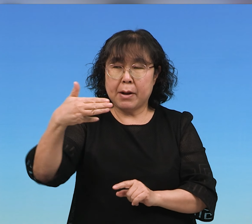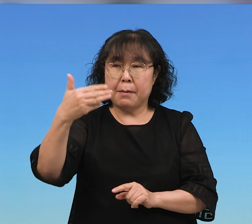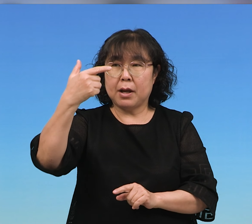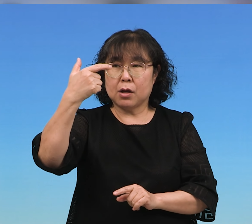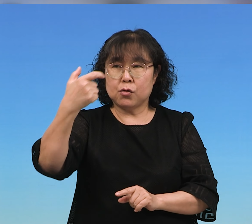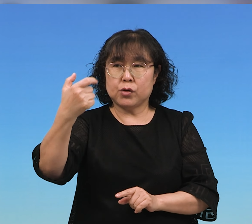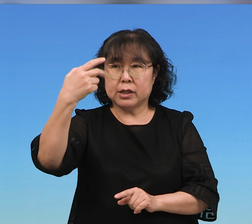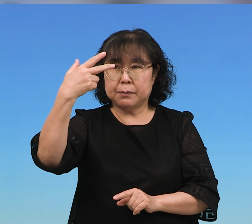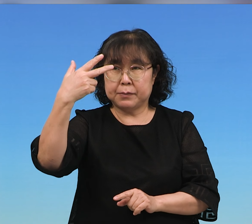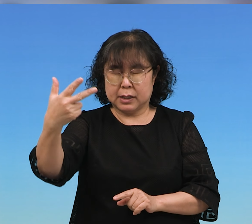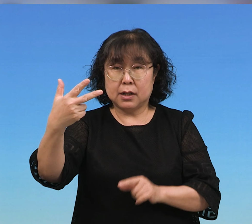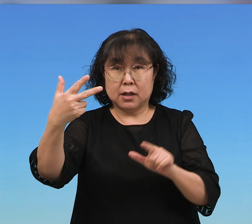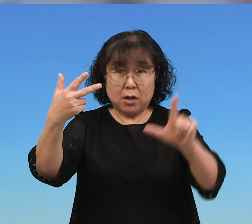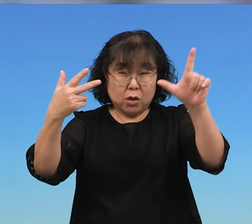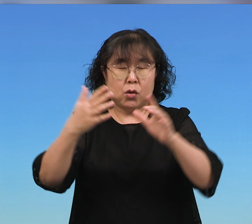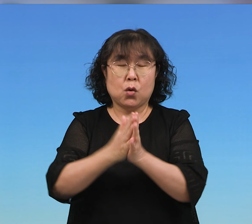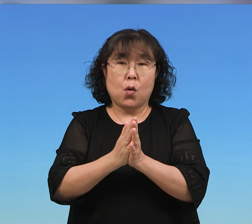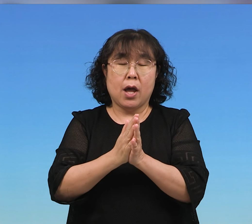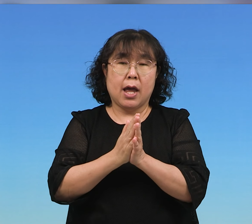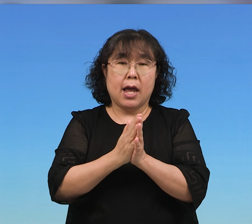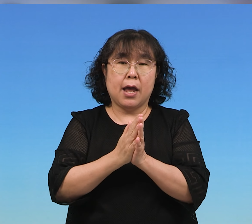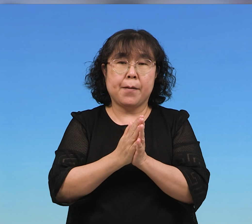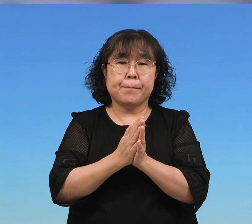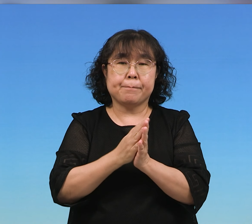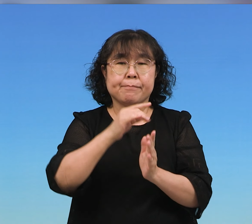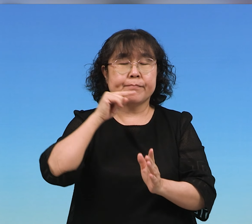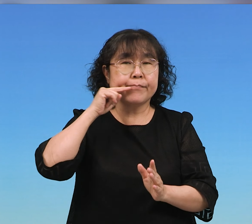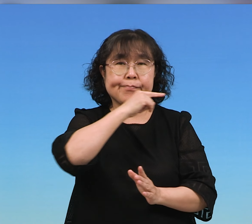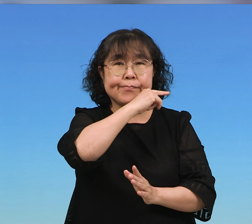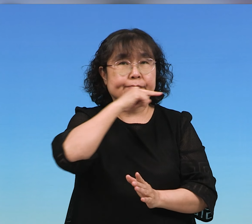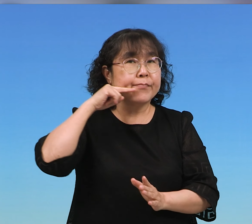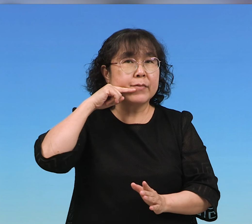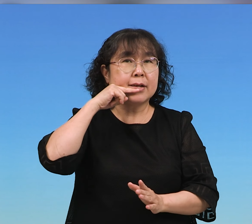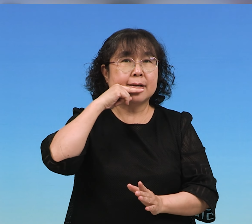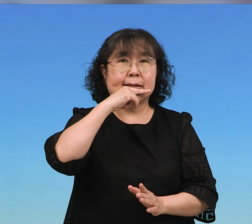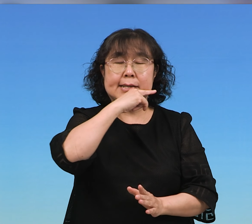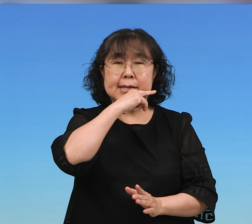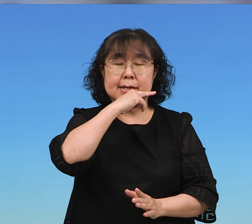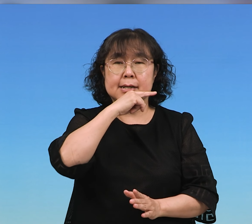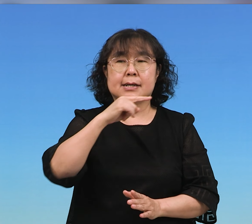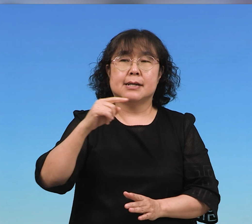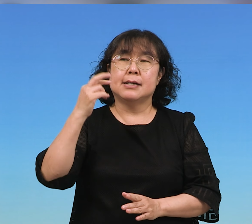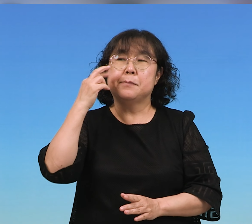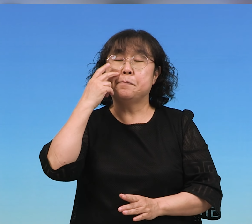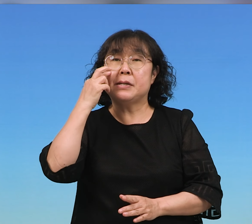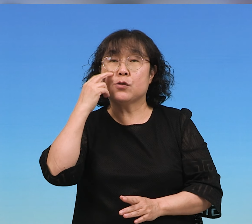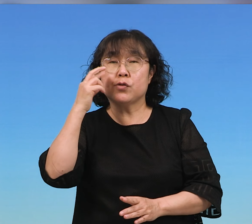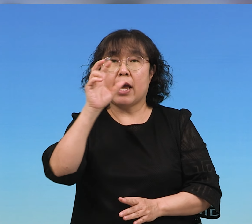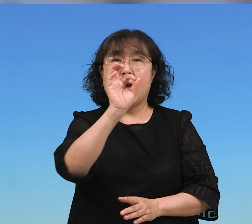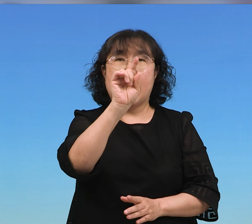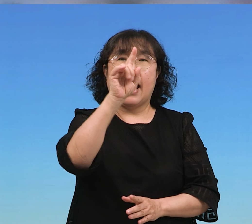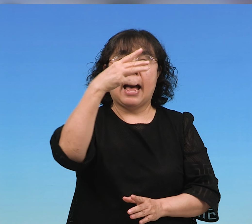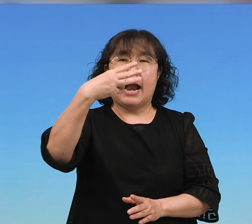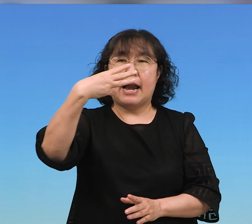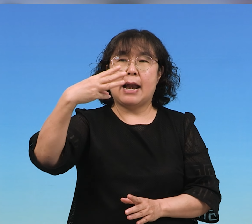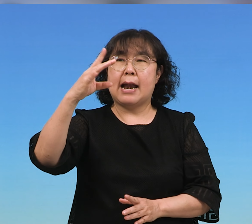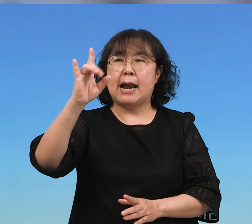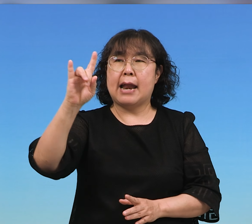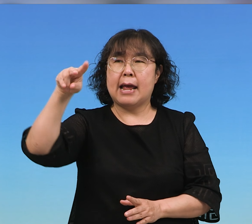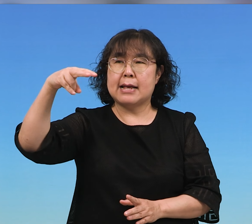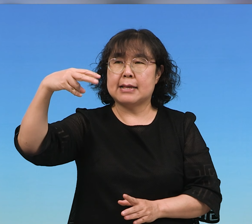1867년도에 러시아가 그 미국 정부에게 그 알래스카를 팔고 싶다, 이거 사지 않겠느냐,